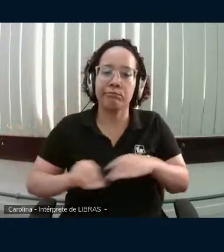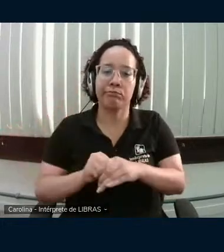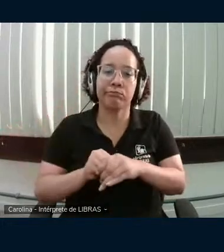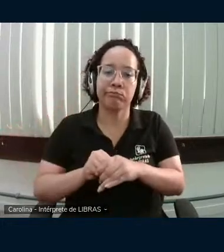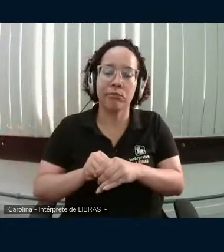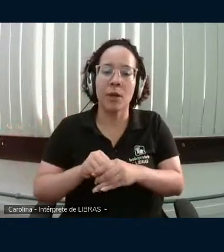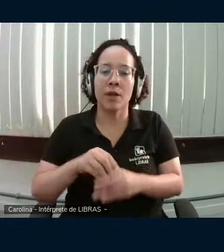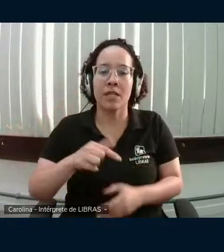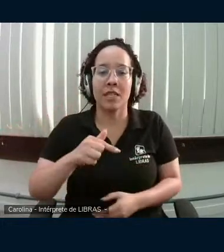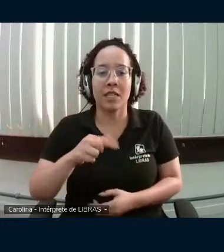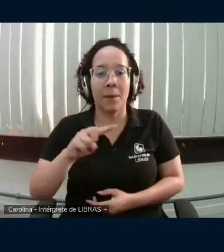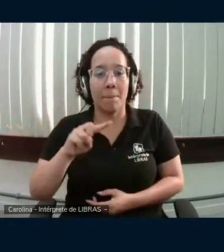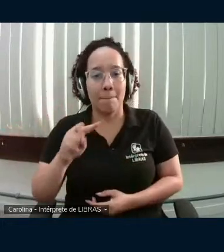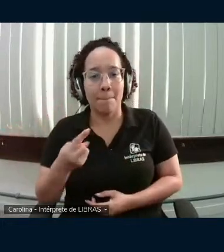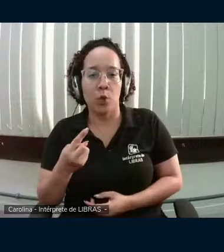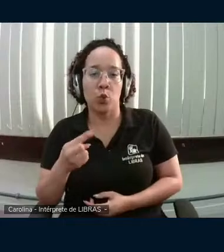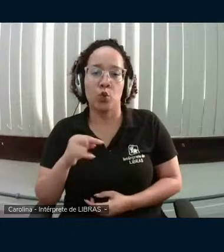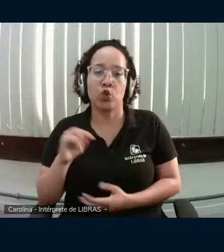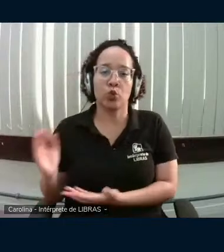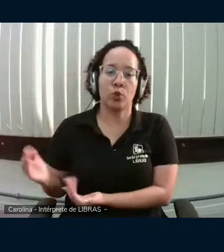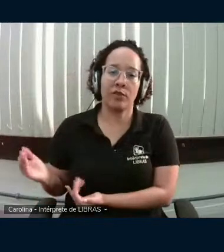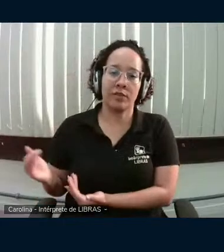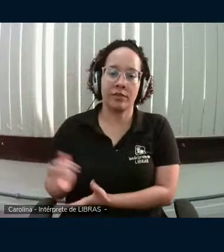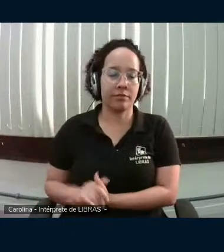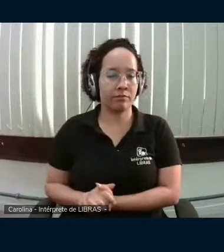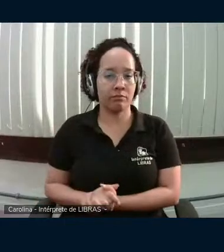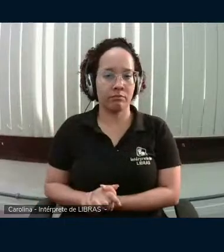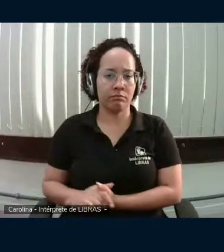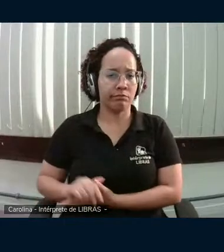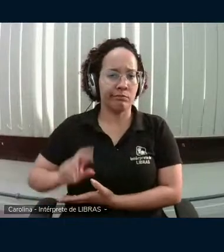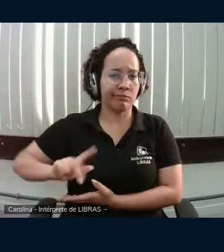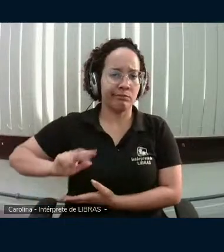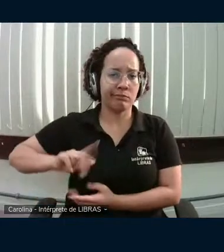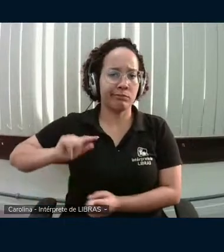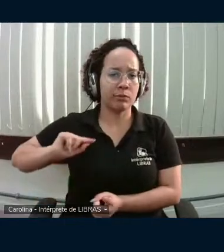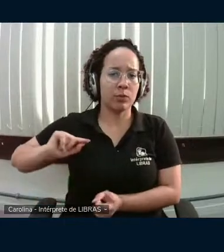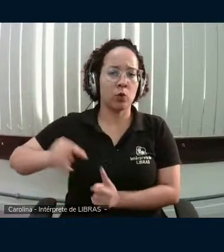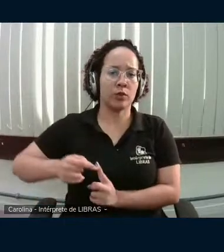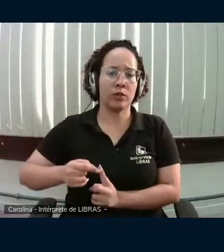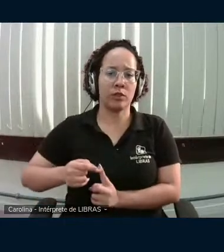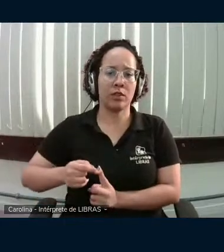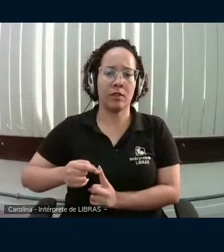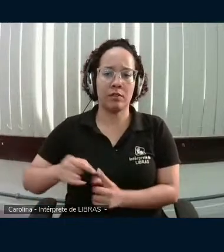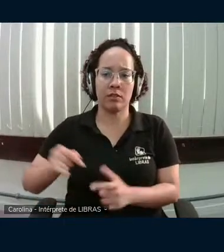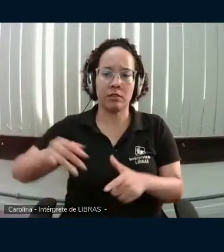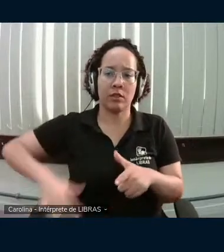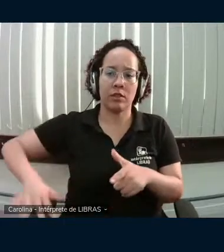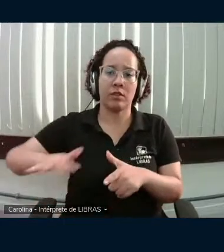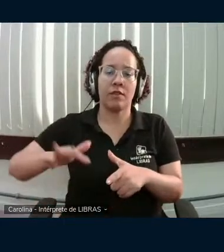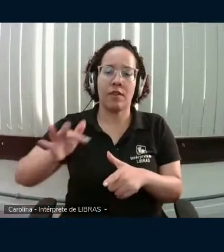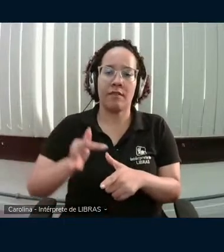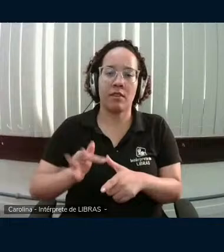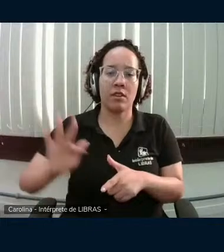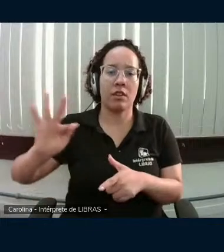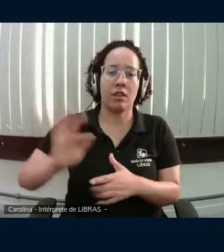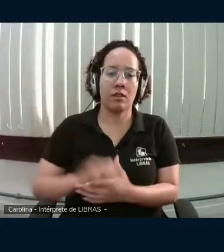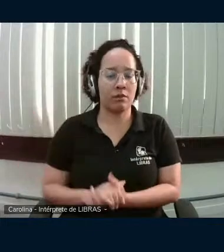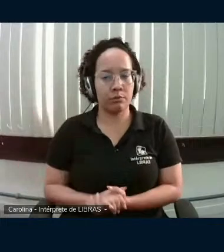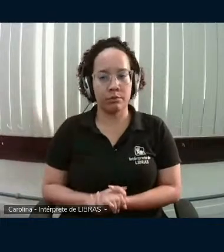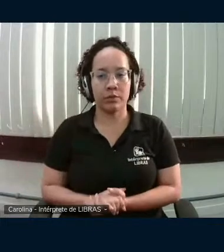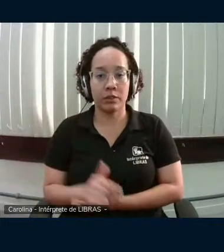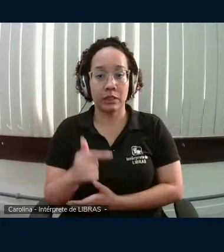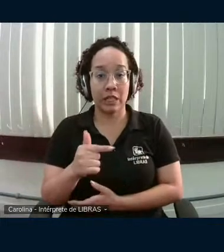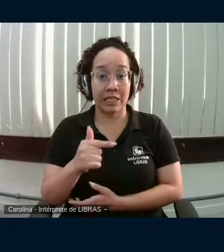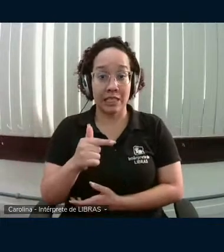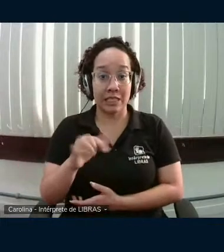não é a pretensão da rede federal, porque em regime de colaboração, esses 700 mil jovens serão atendidos